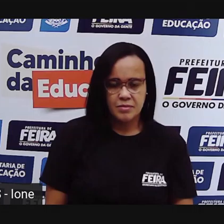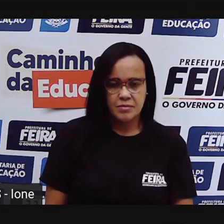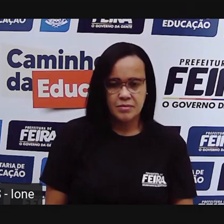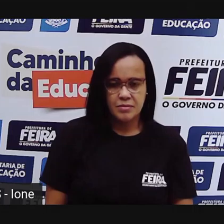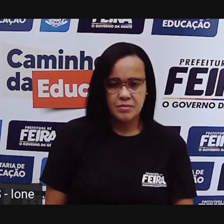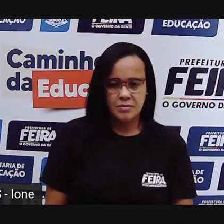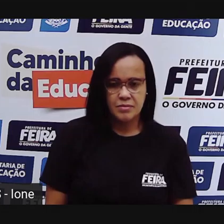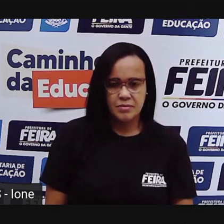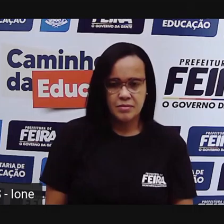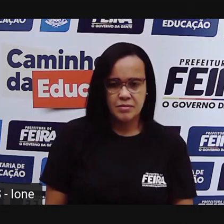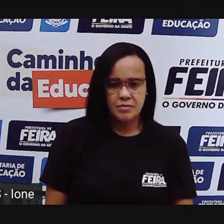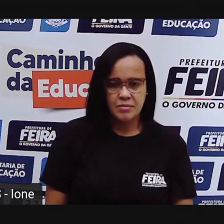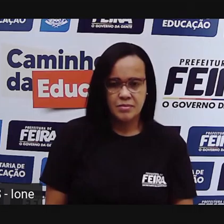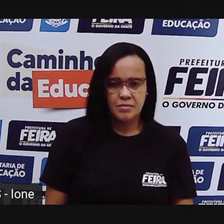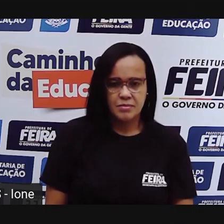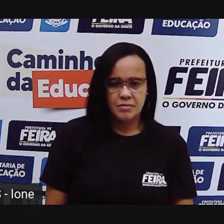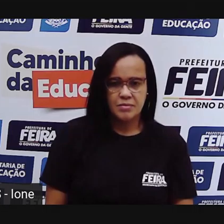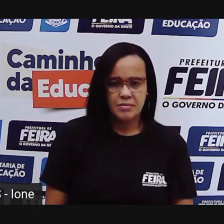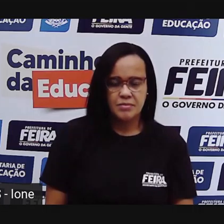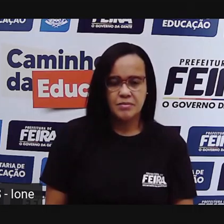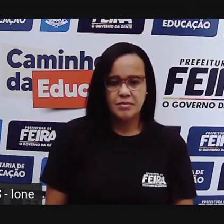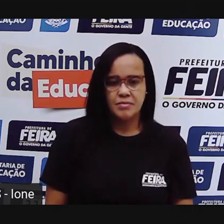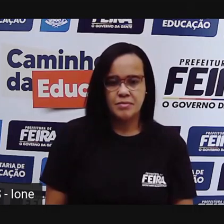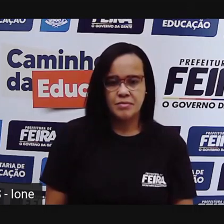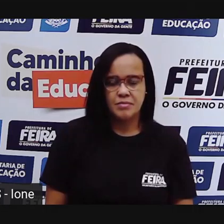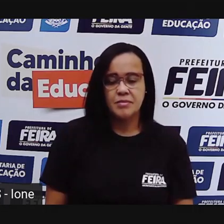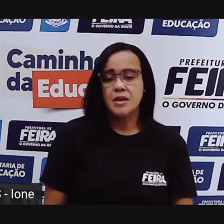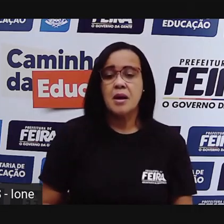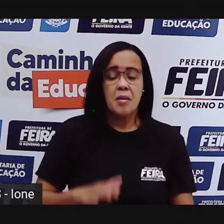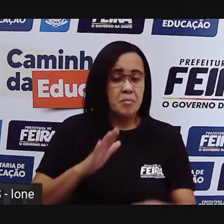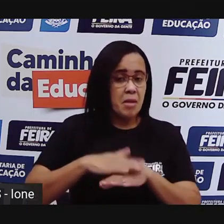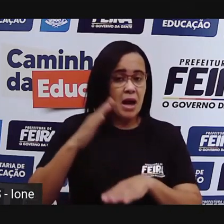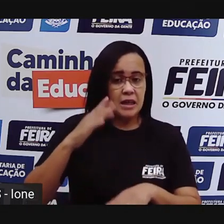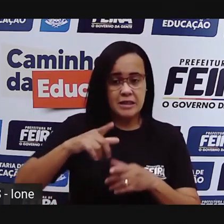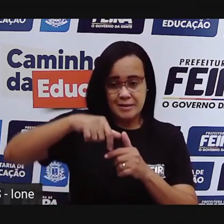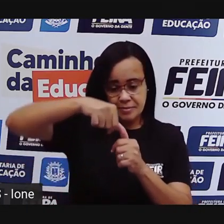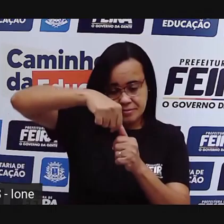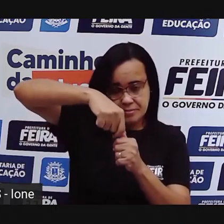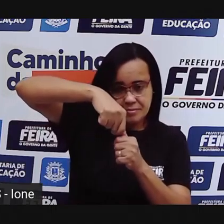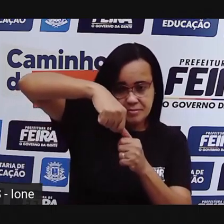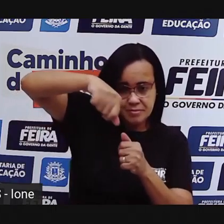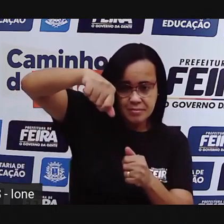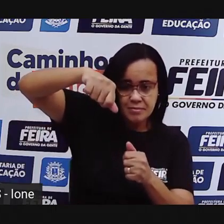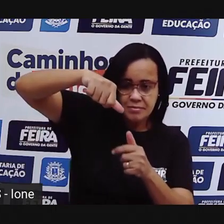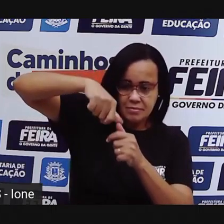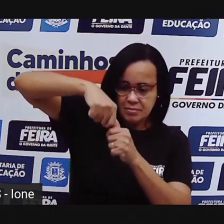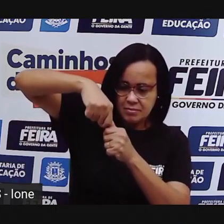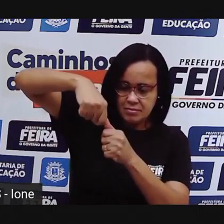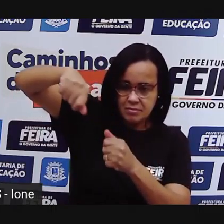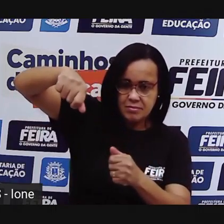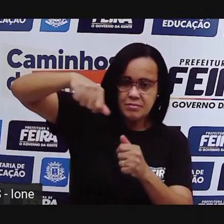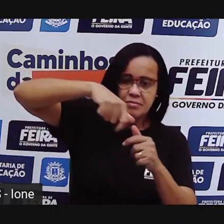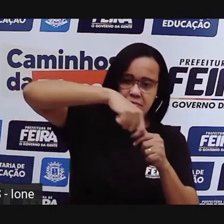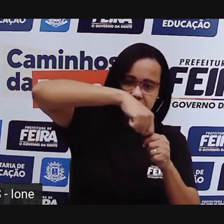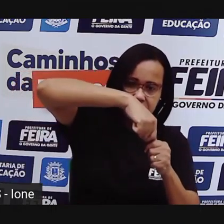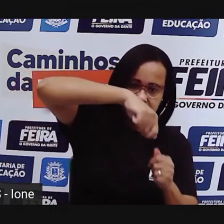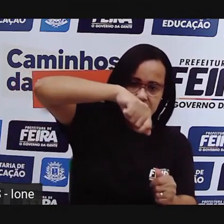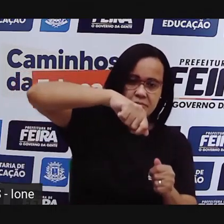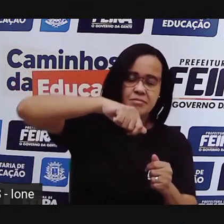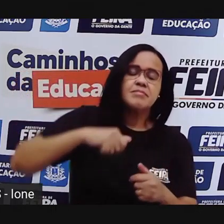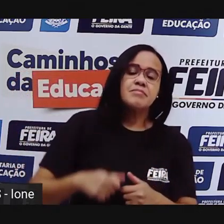fixado. Então, é melhor a gente colocar mais de um pedaço de fita para não acontecer